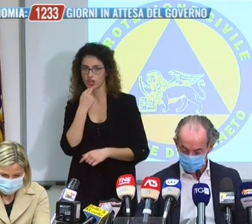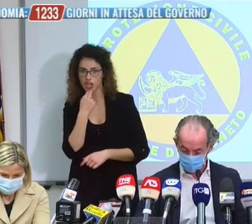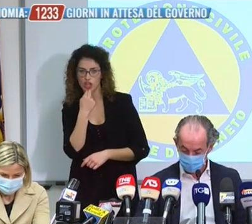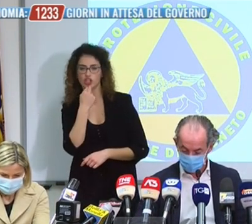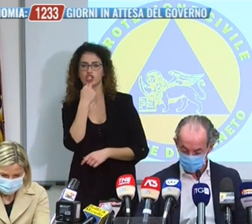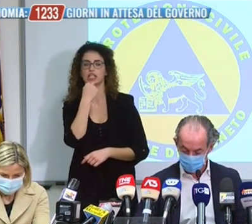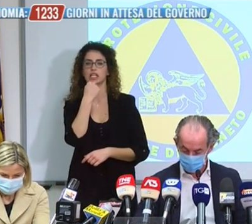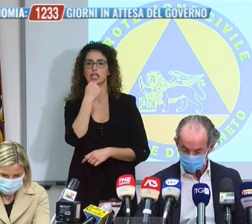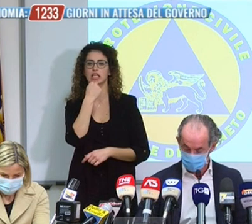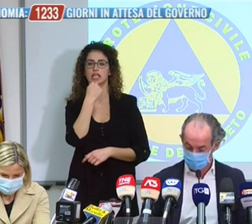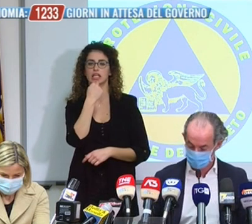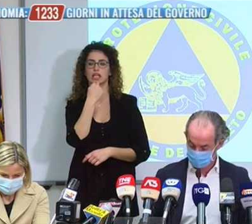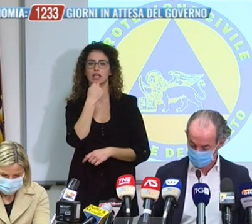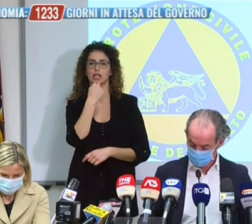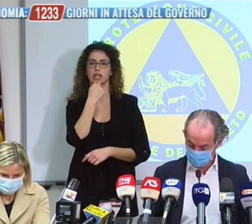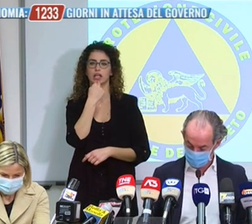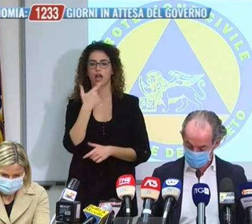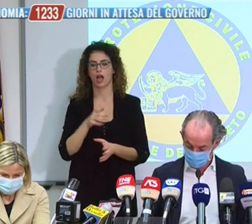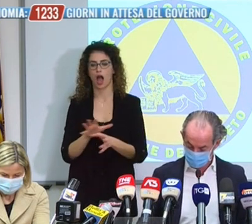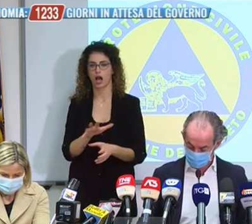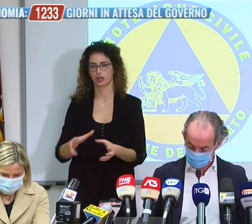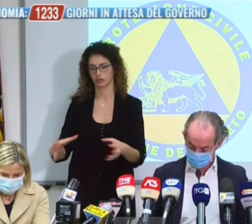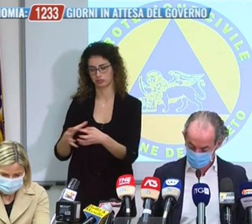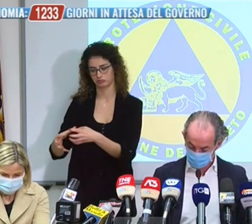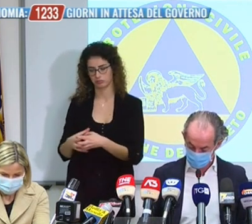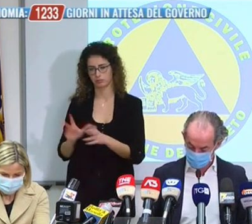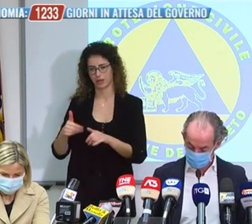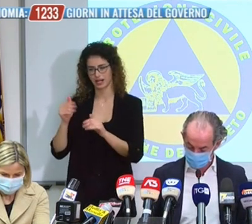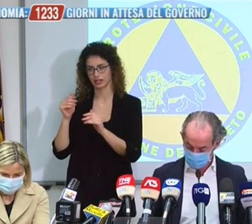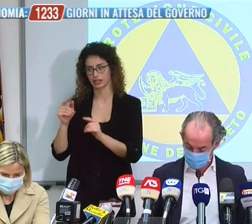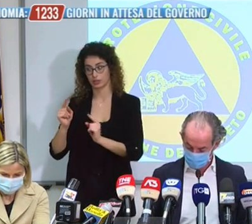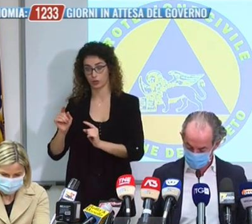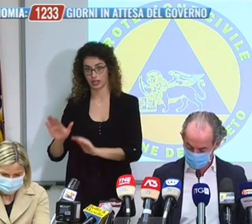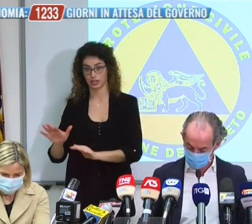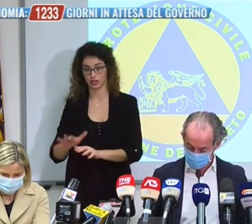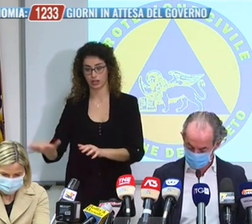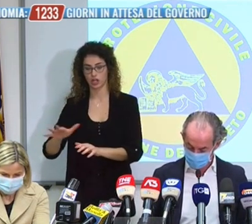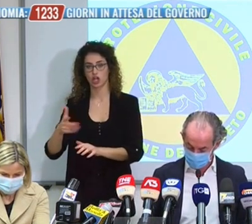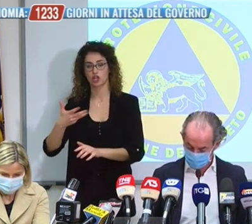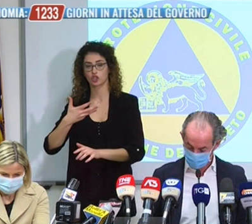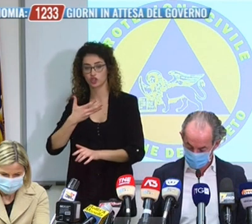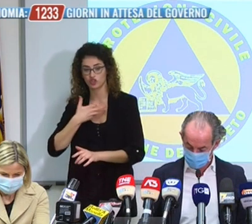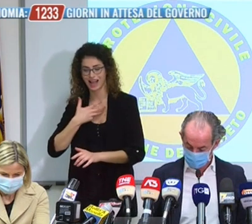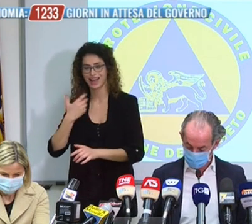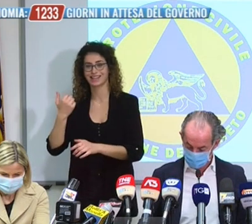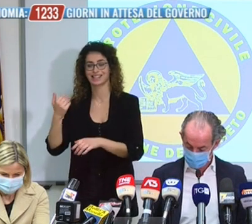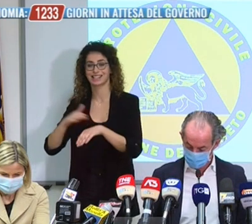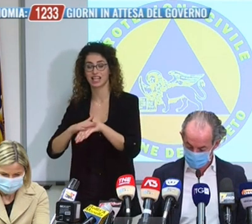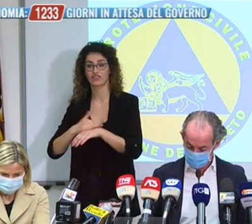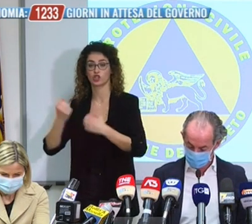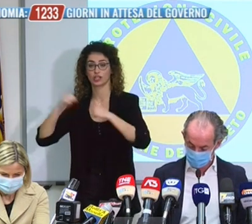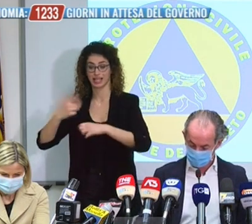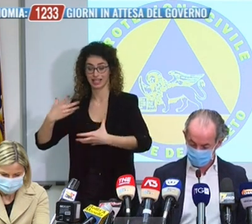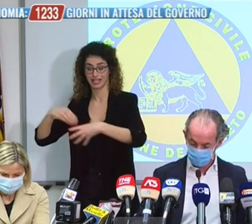altri corpi di, deputati alla sicurezza aventi un servizio sanitario interno,